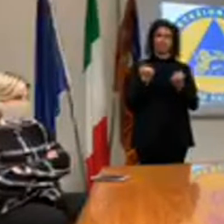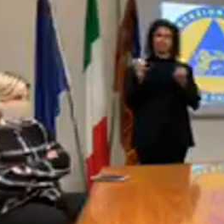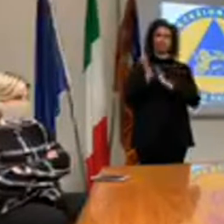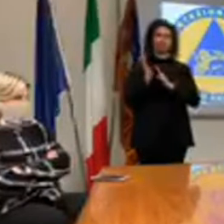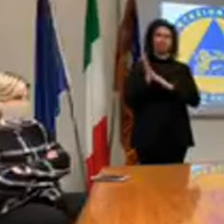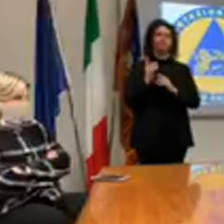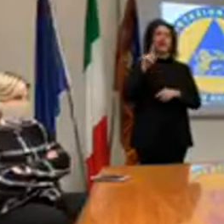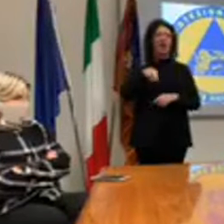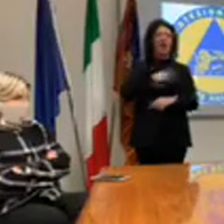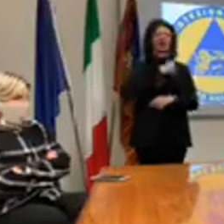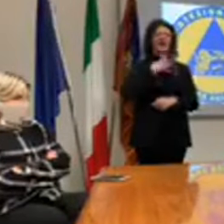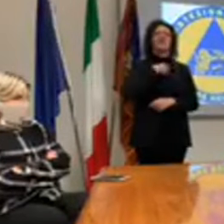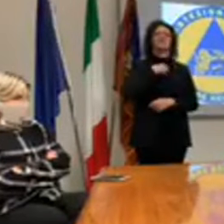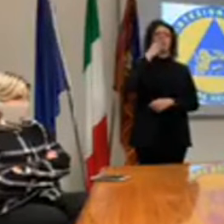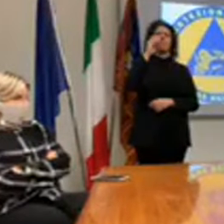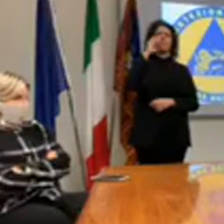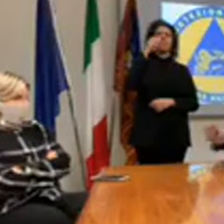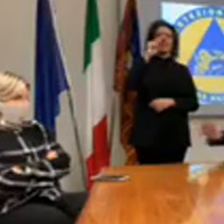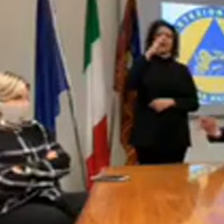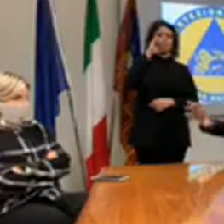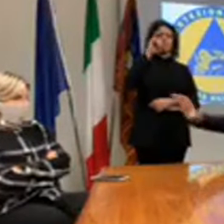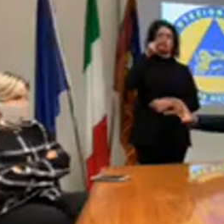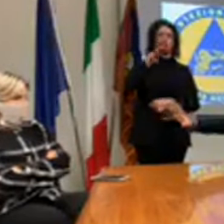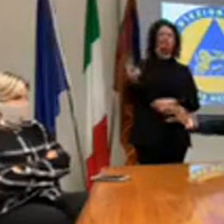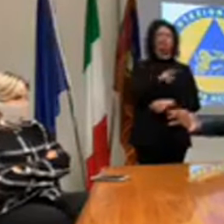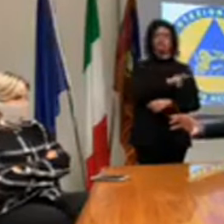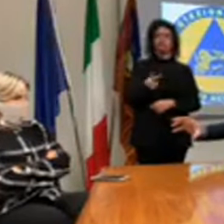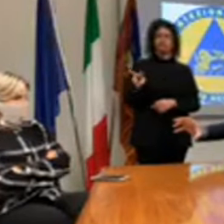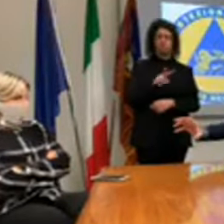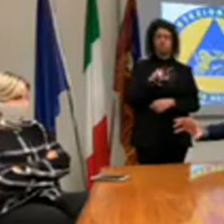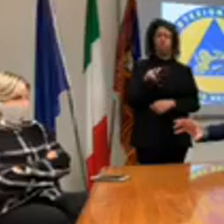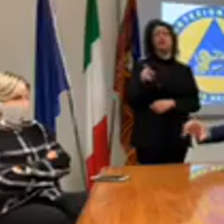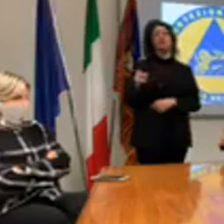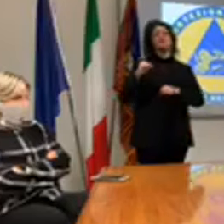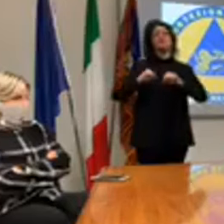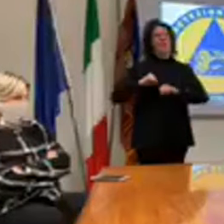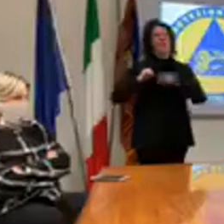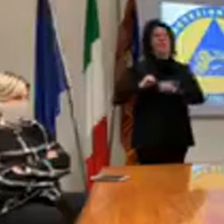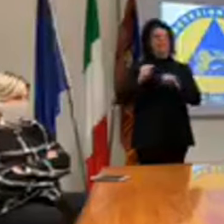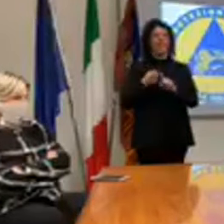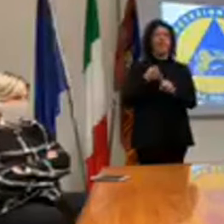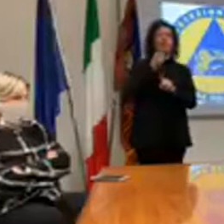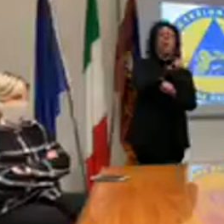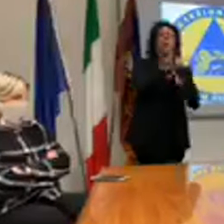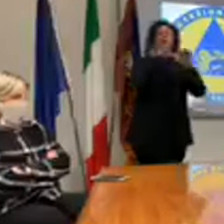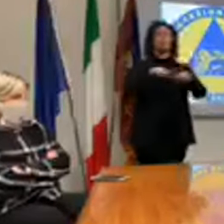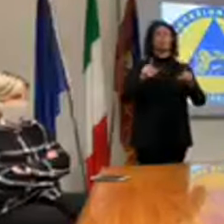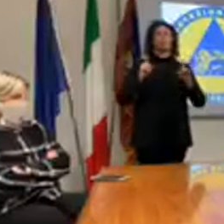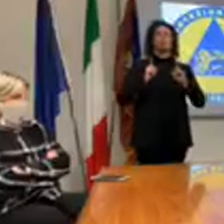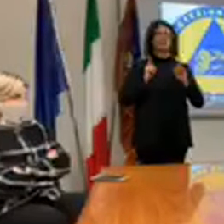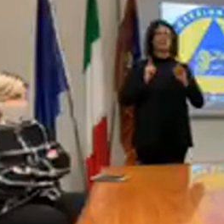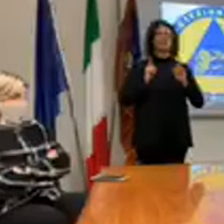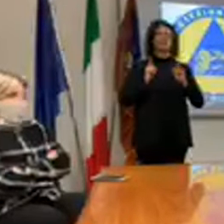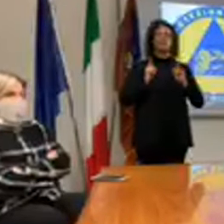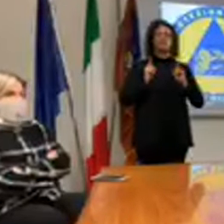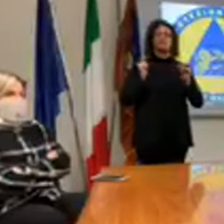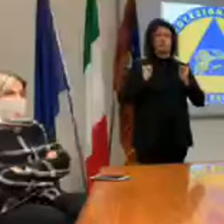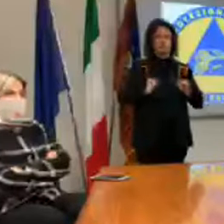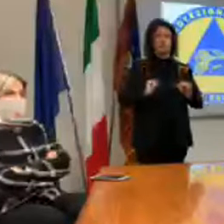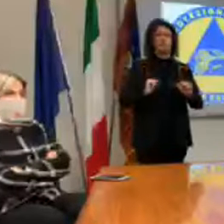Bottacin per altrettanta eccezionale attività sui due fronti, no? Sanità e protezione civile, e